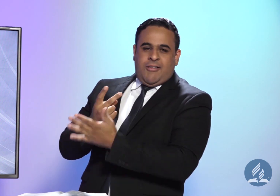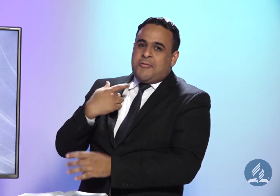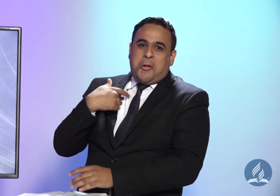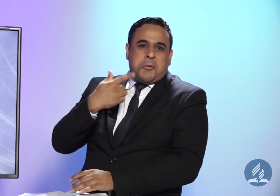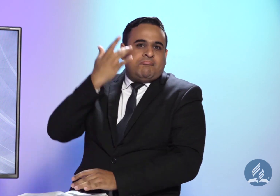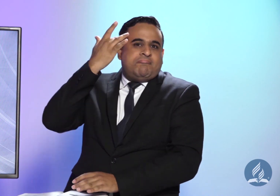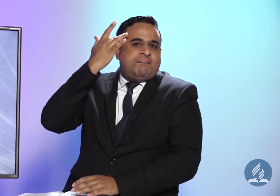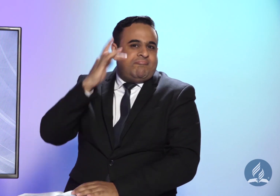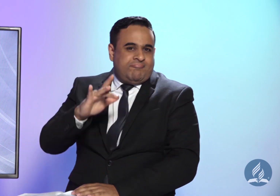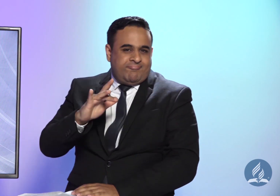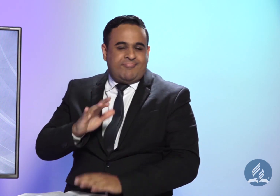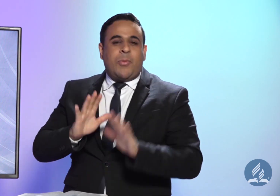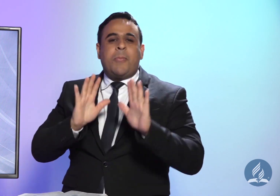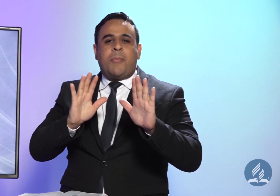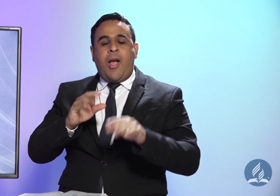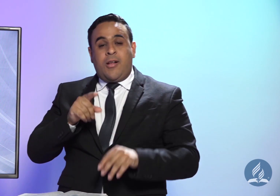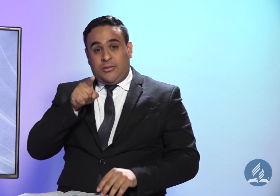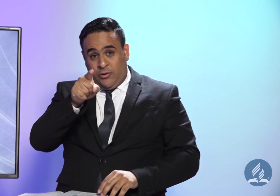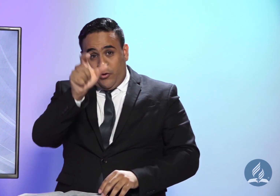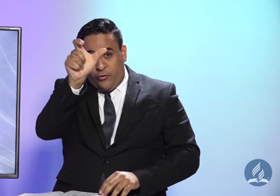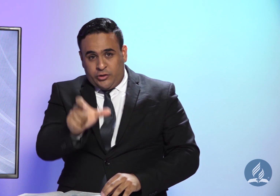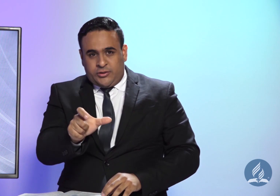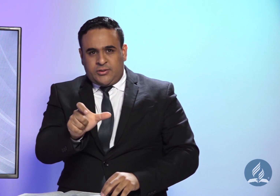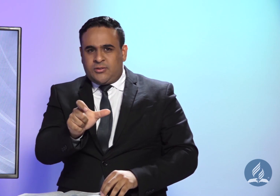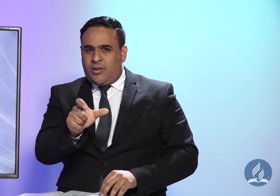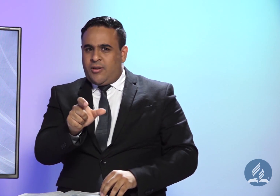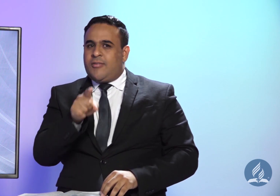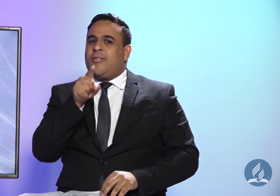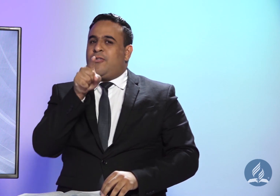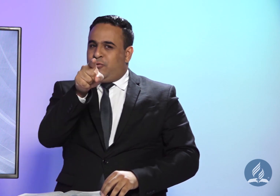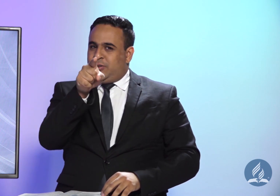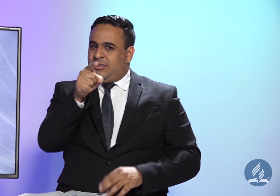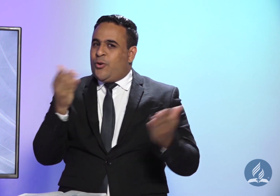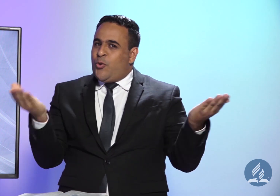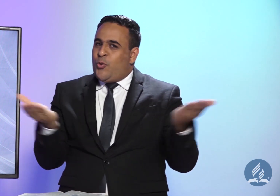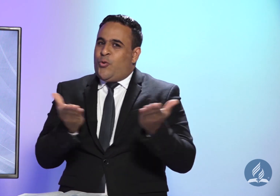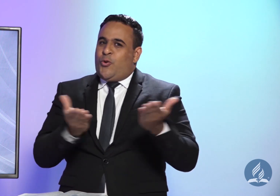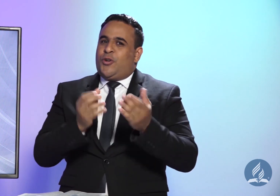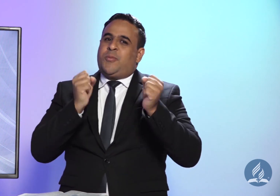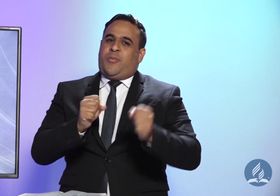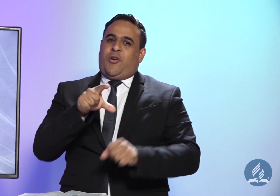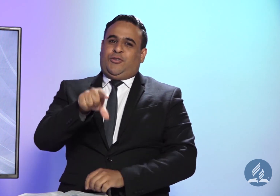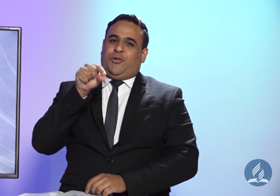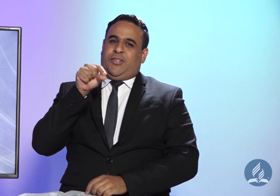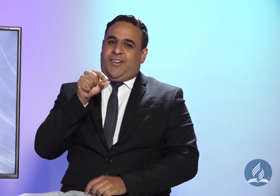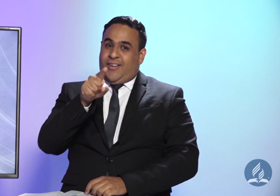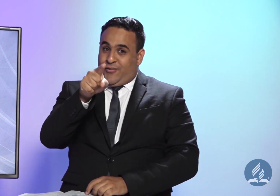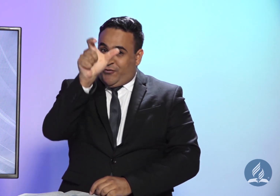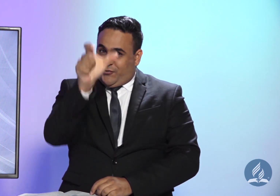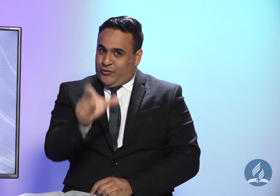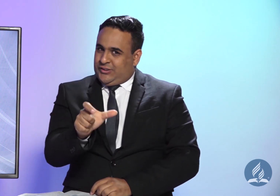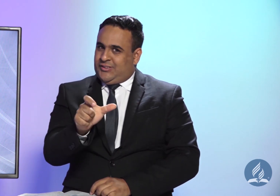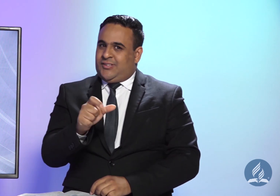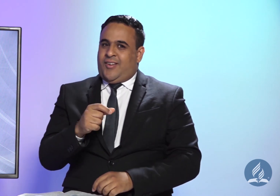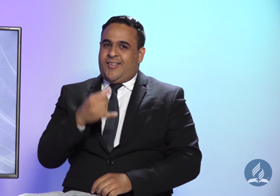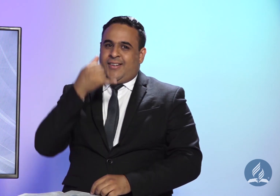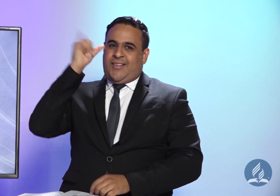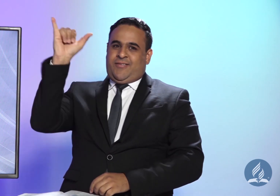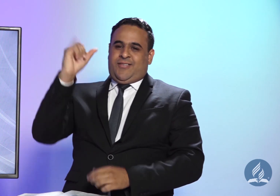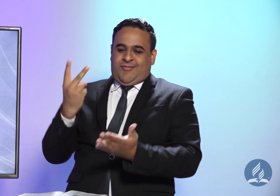que te ensinaram não saibam da verdade. Talvez elas ainda não tiveram essa oportunidade de escolha e decisão, mas hoje você pode